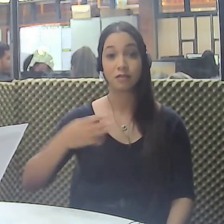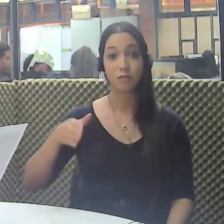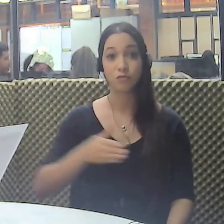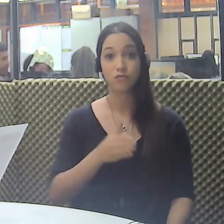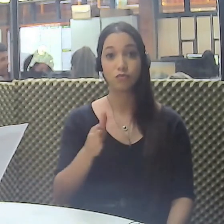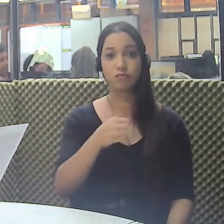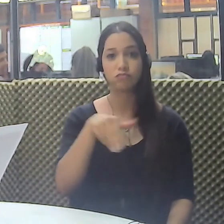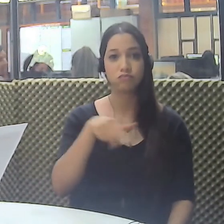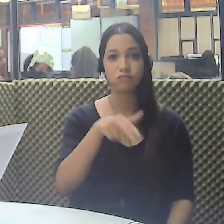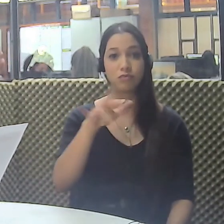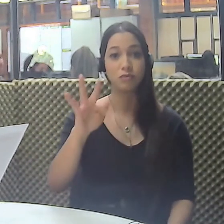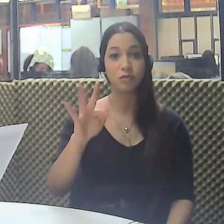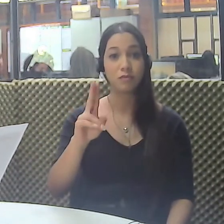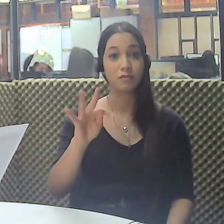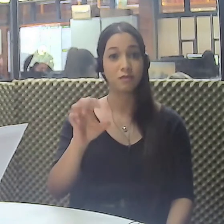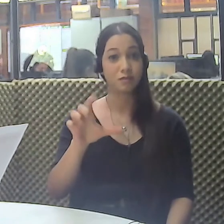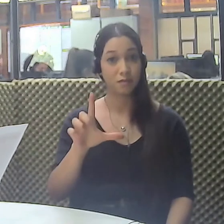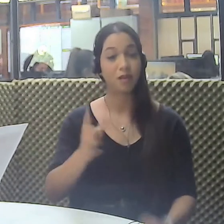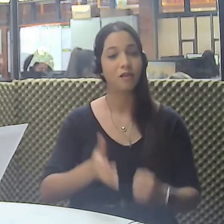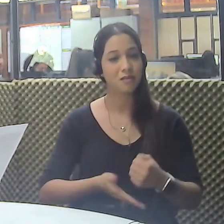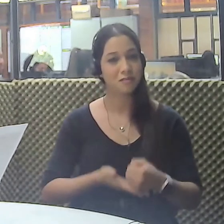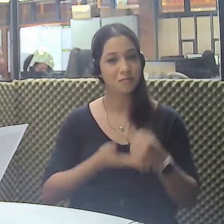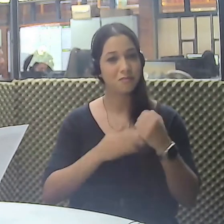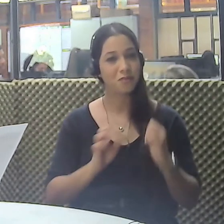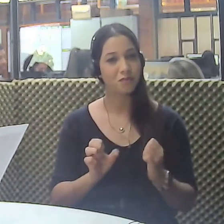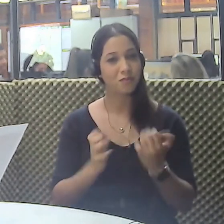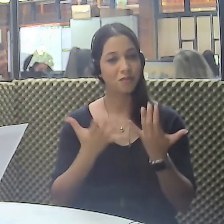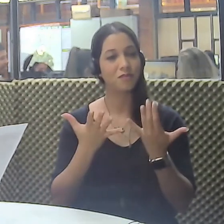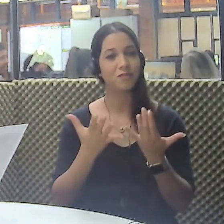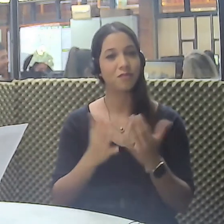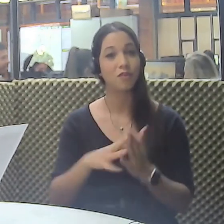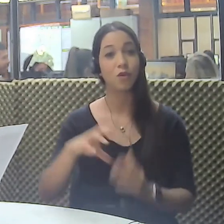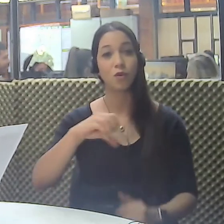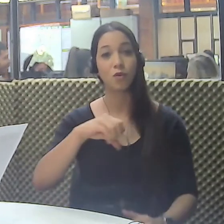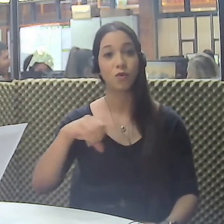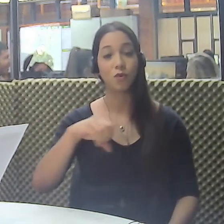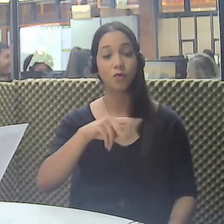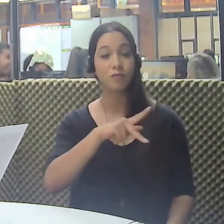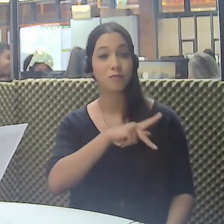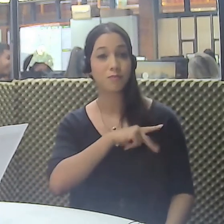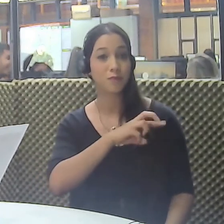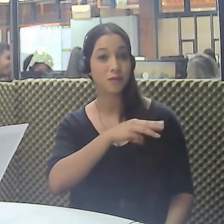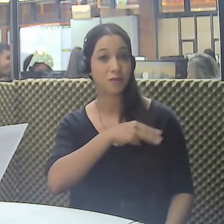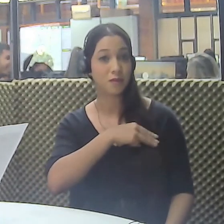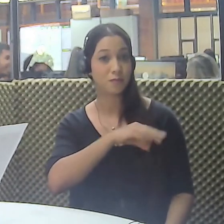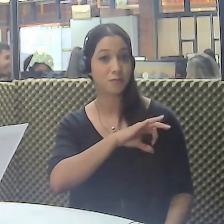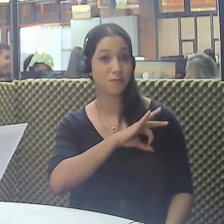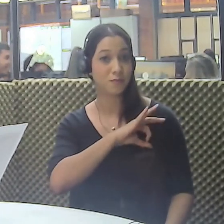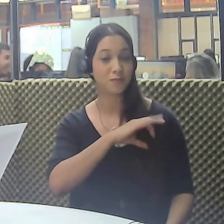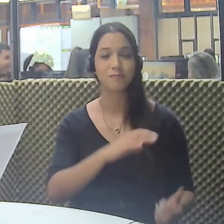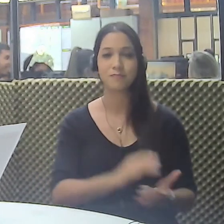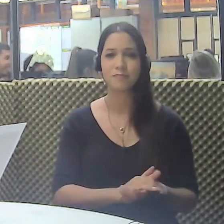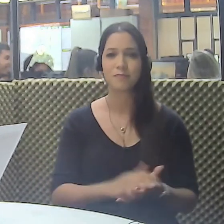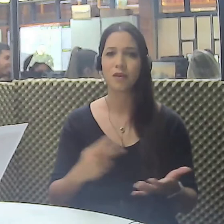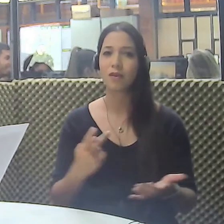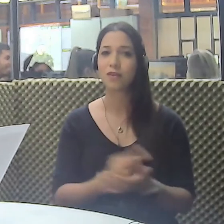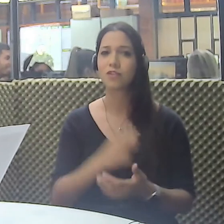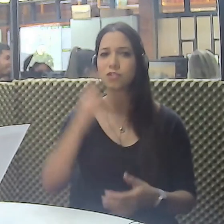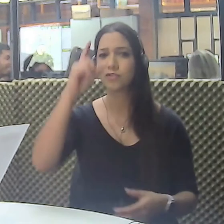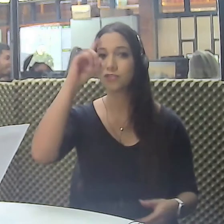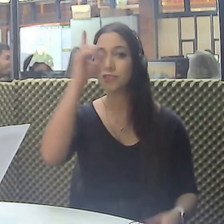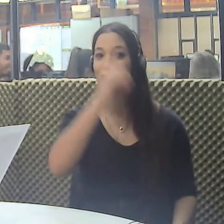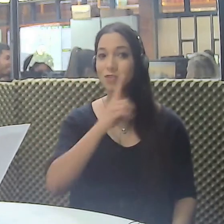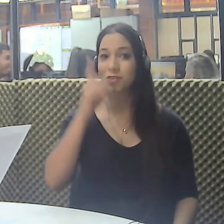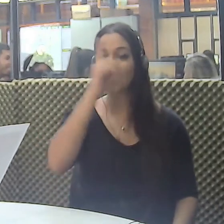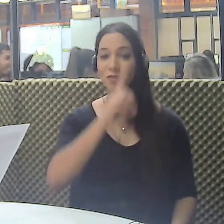de corridas da FUTEL, que apoia o evento realizado pela 9ª Região da Polícia Militar. A prova acontece neste domingo.